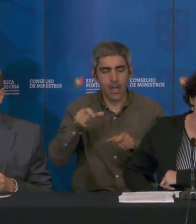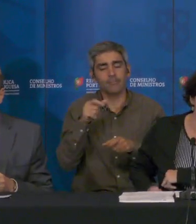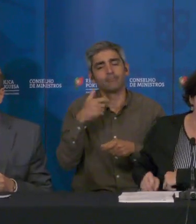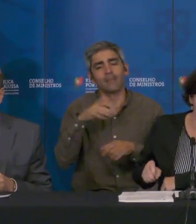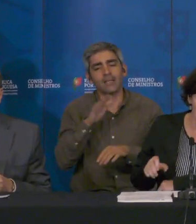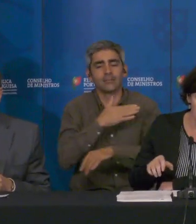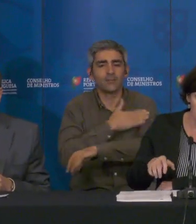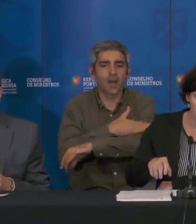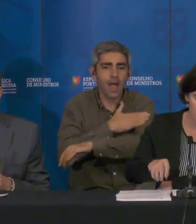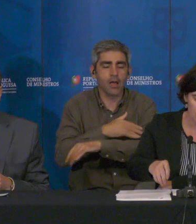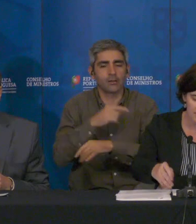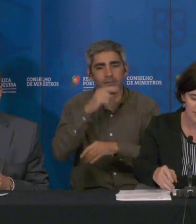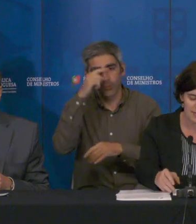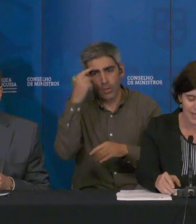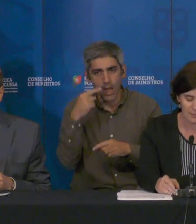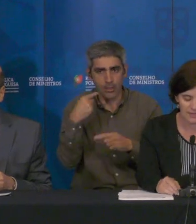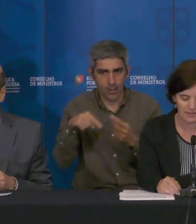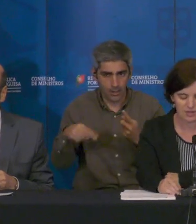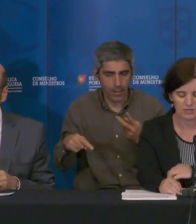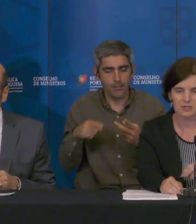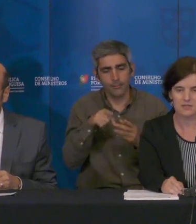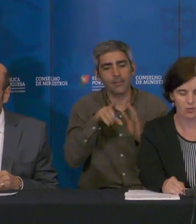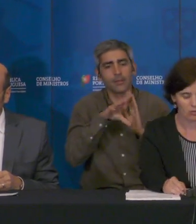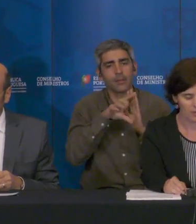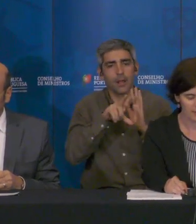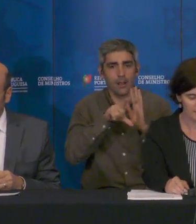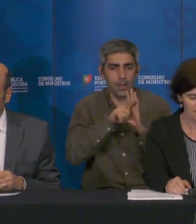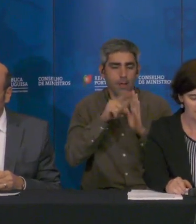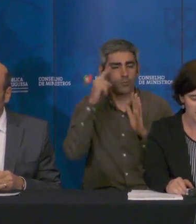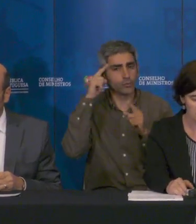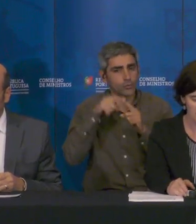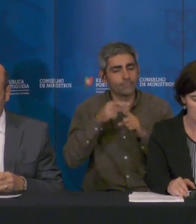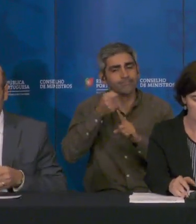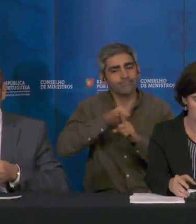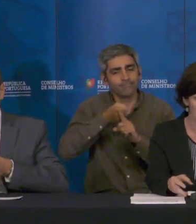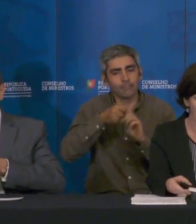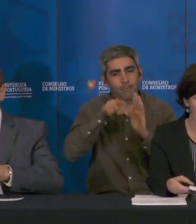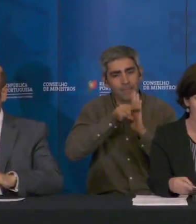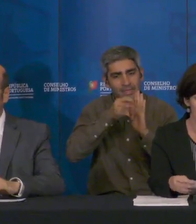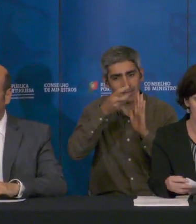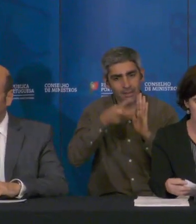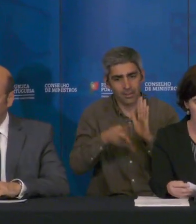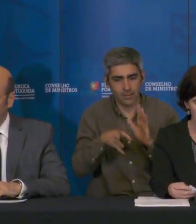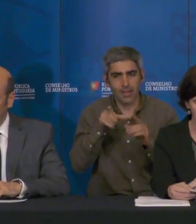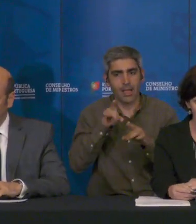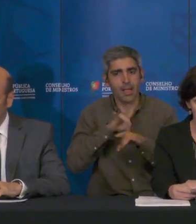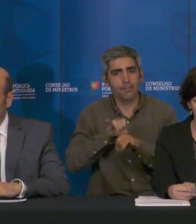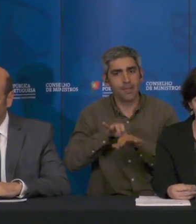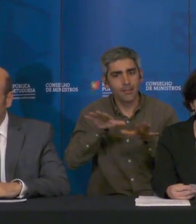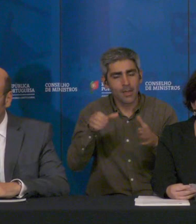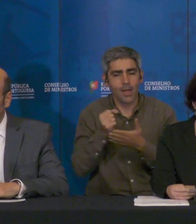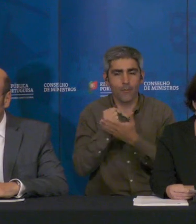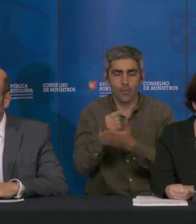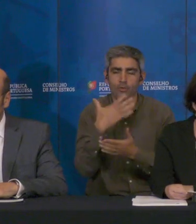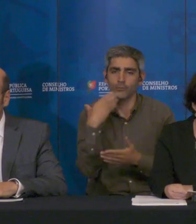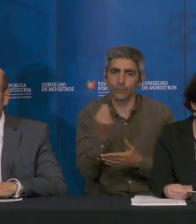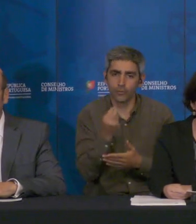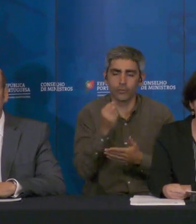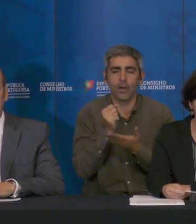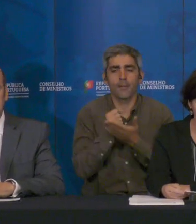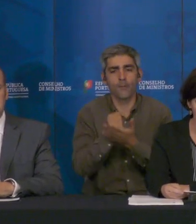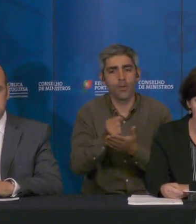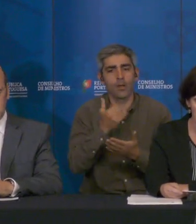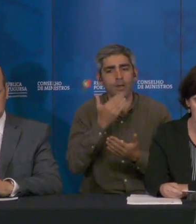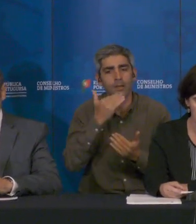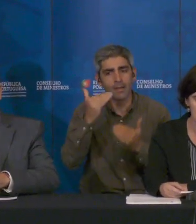vulnerável. O diploma vem concretizar medidas relativas ao combate à pandemia, nomeadamente no apoio à juventude e à infância, e estabelece medidas